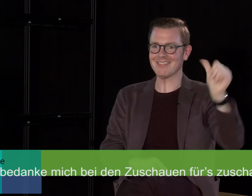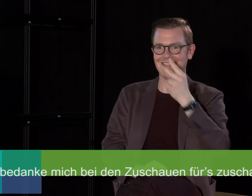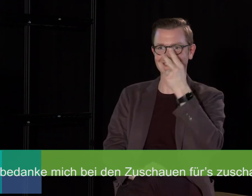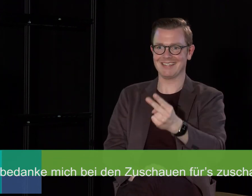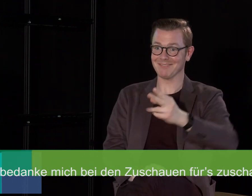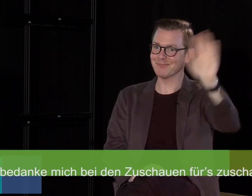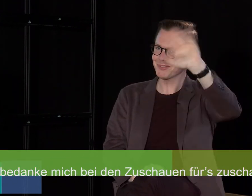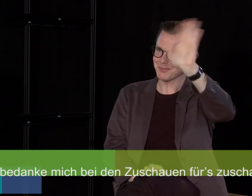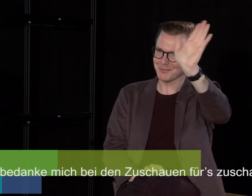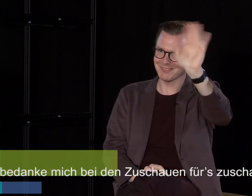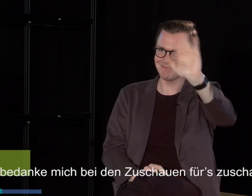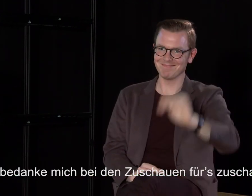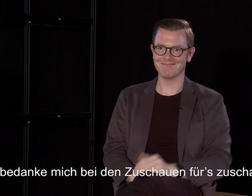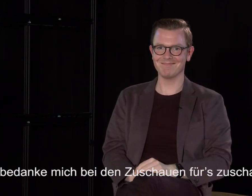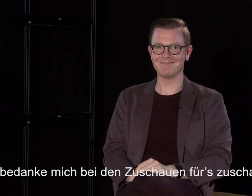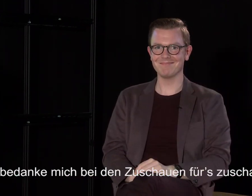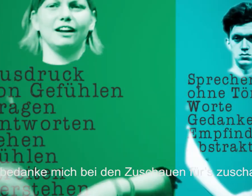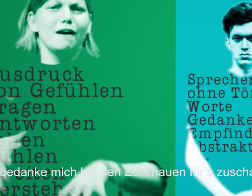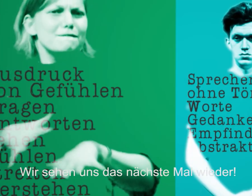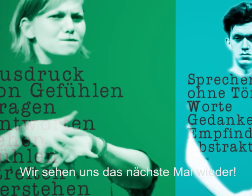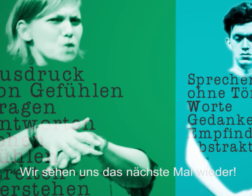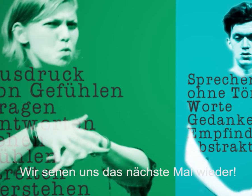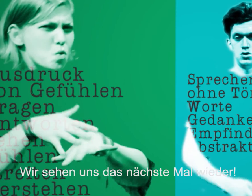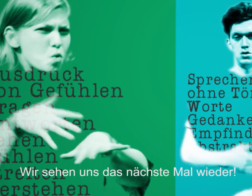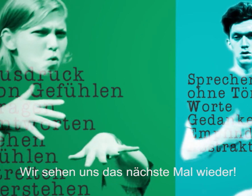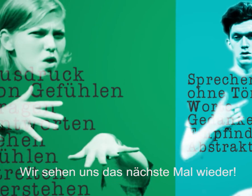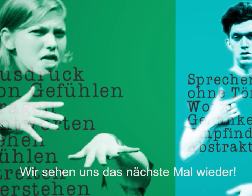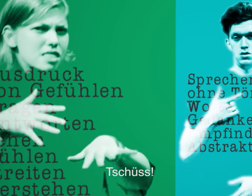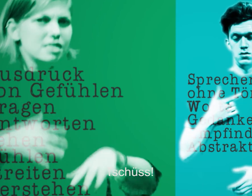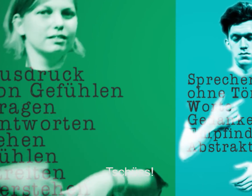mich bei den Zuschauern für ihr Zuschauen und wir sehen uns beim nächsten Mal wieder. Tschüss.